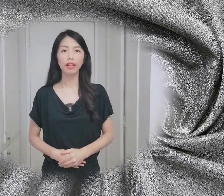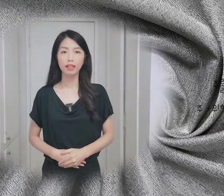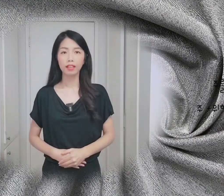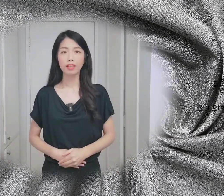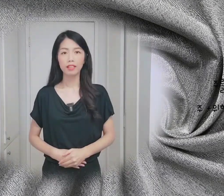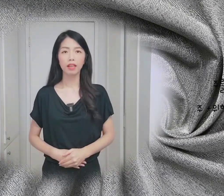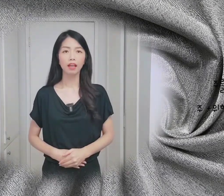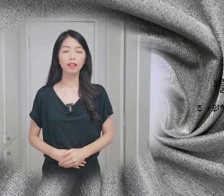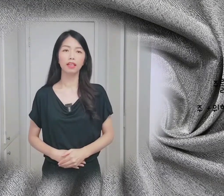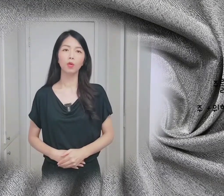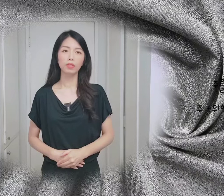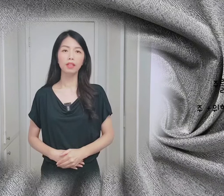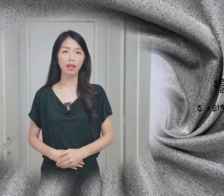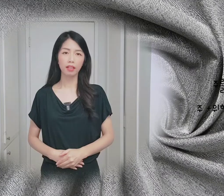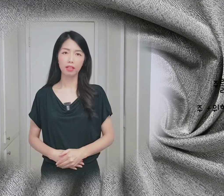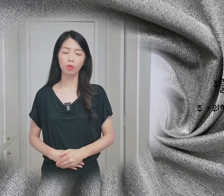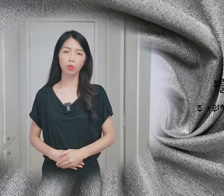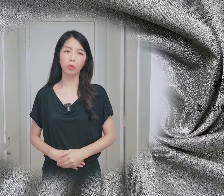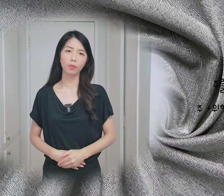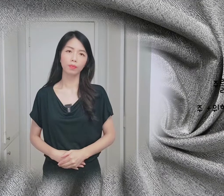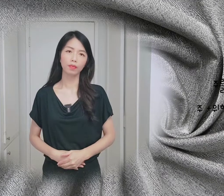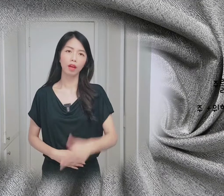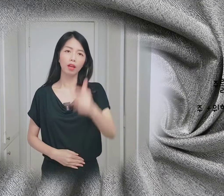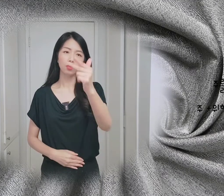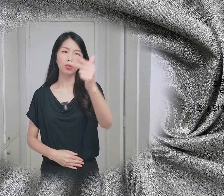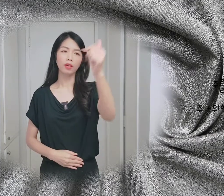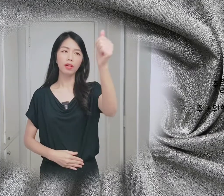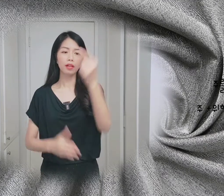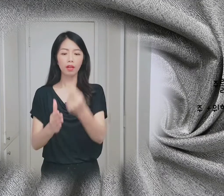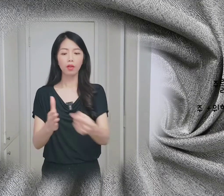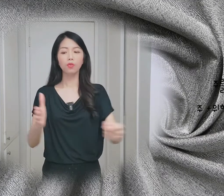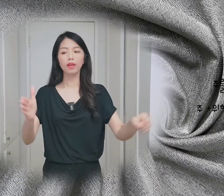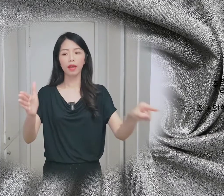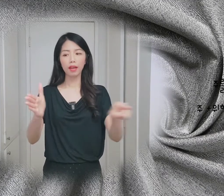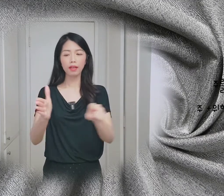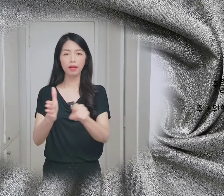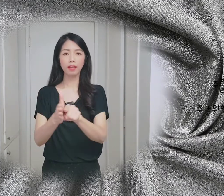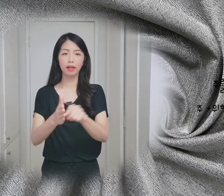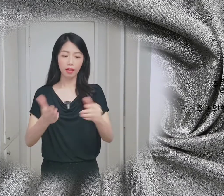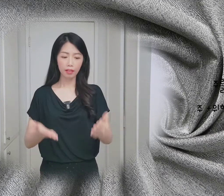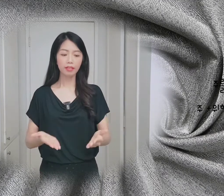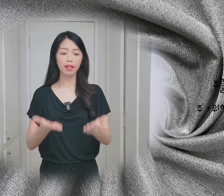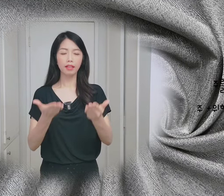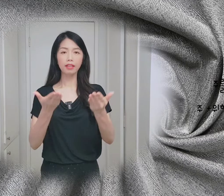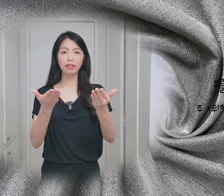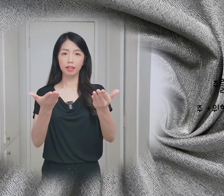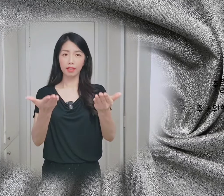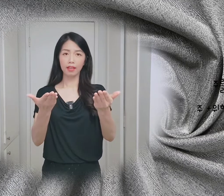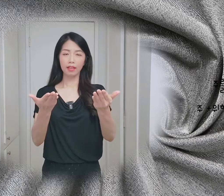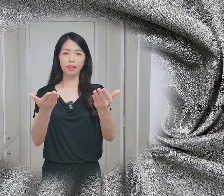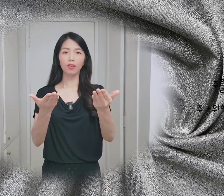주를 위해 드리는 이 시간, 이곳이 나의 지성소. 주를 위해